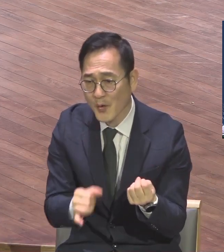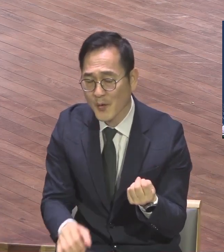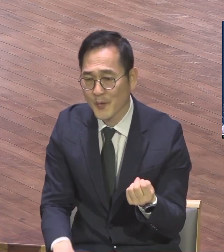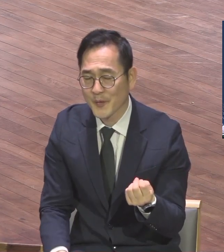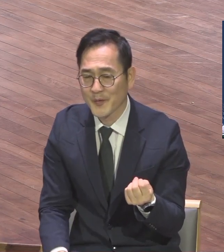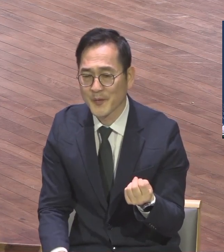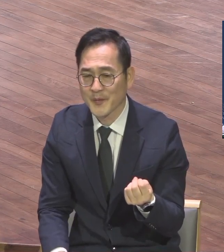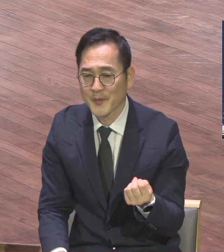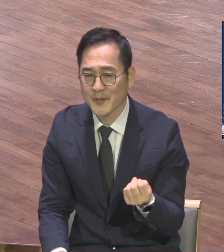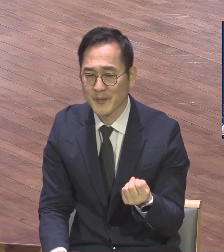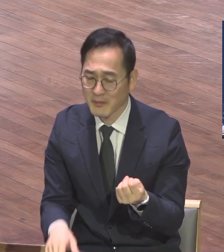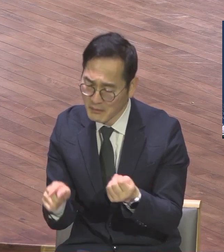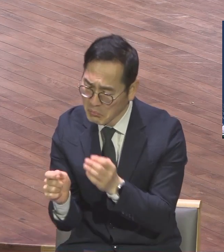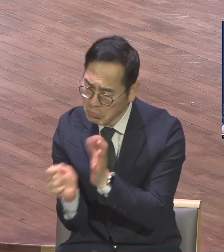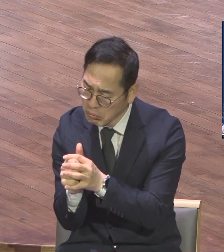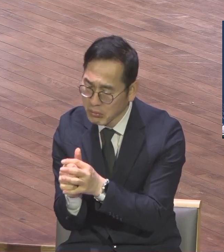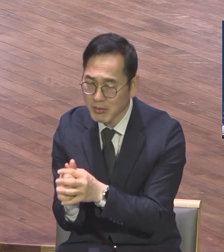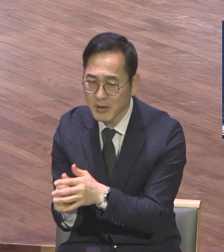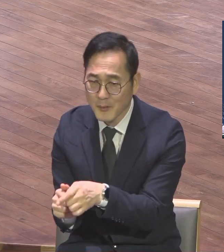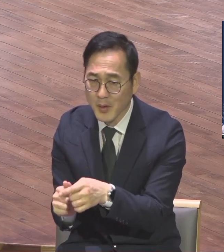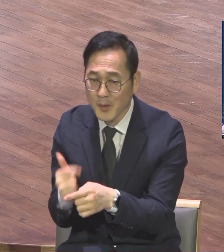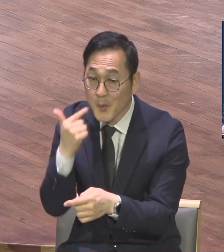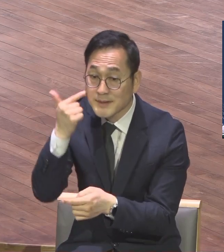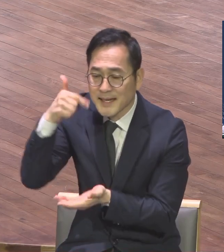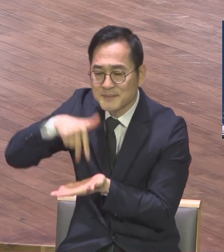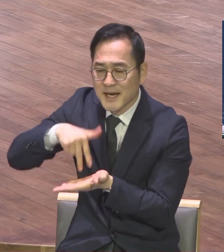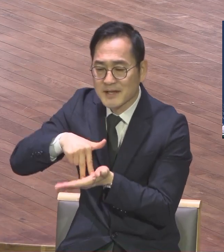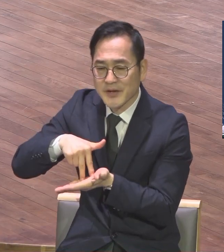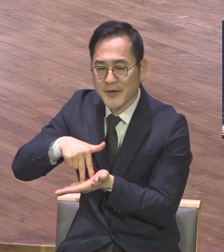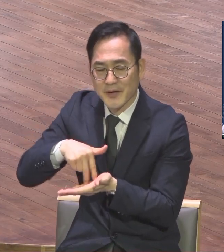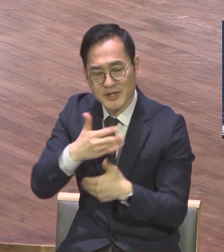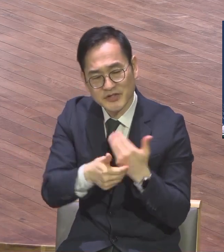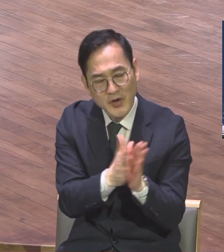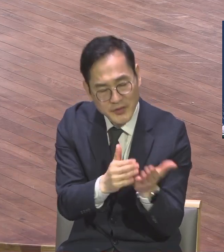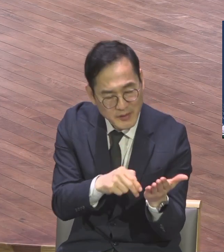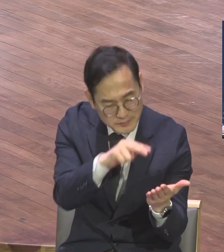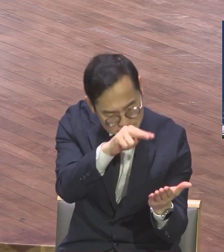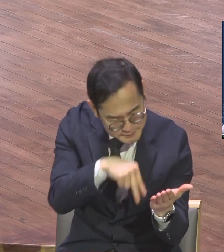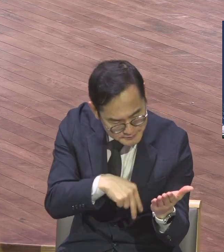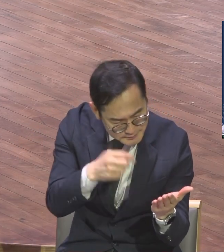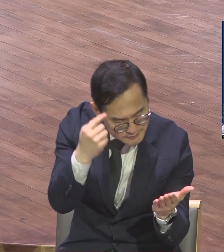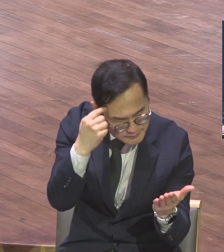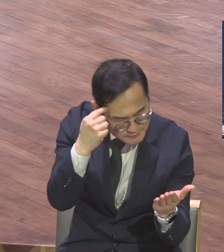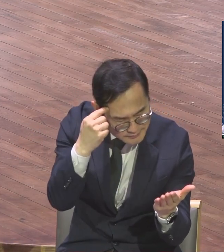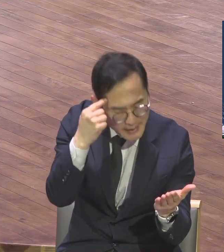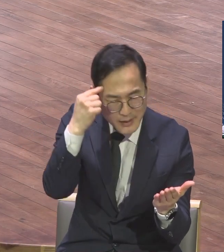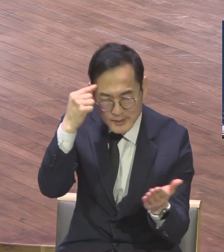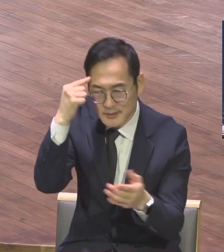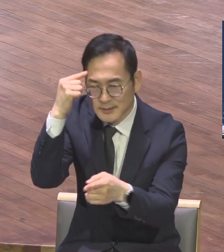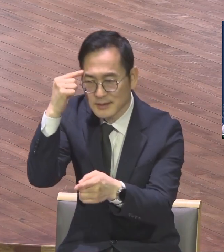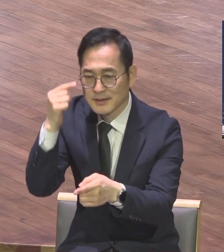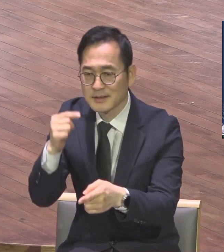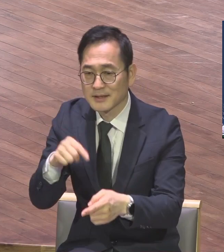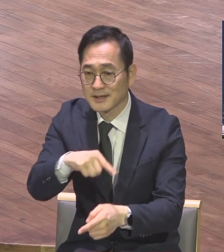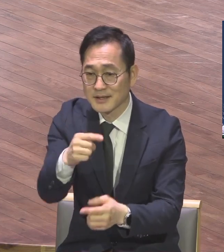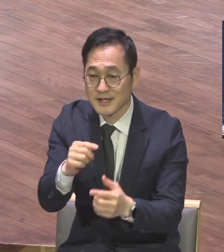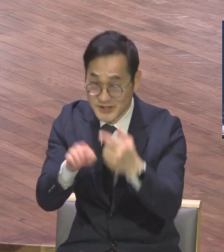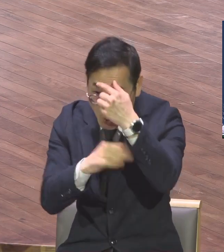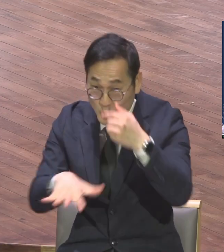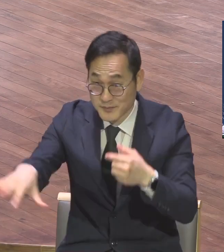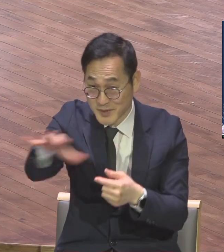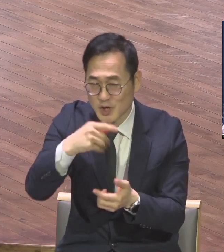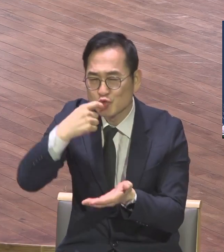있더라고. 그런데 목회자의 관점에서 이것을 성도들에게 강단에서 선포된 말씀으로